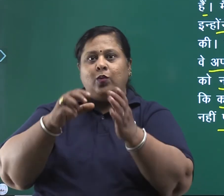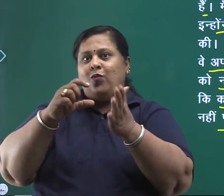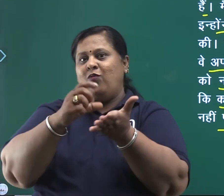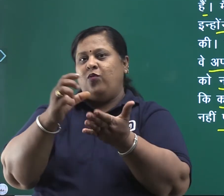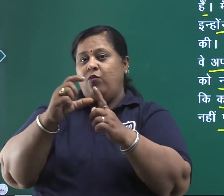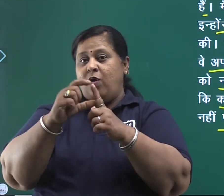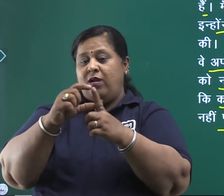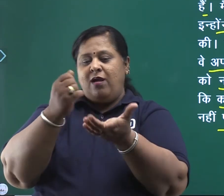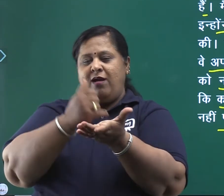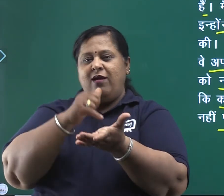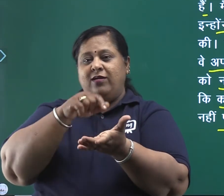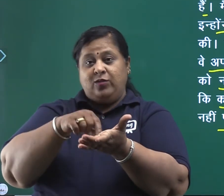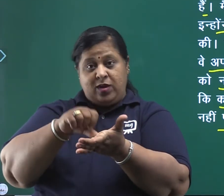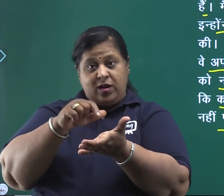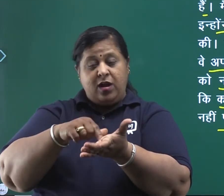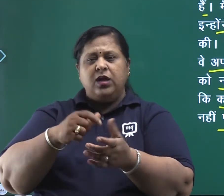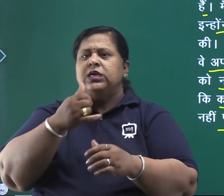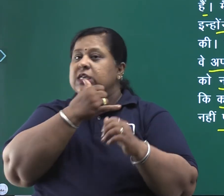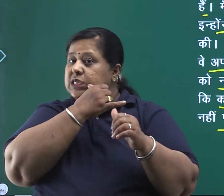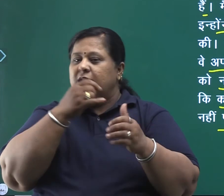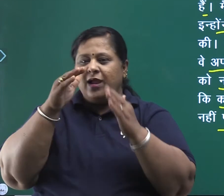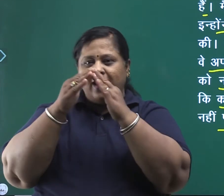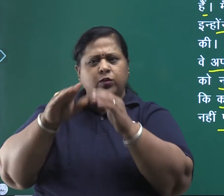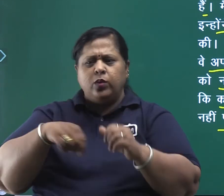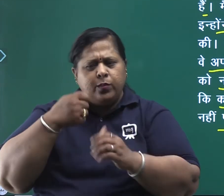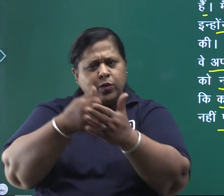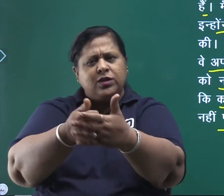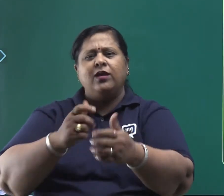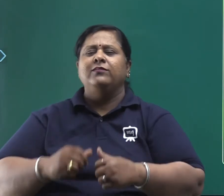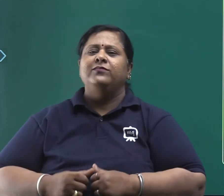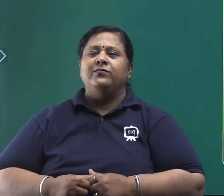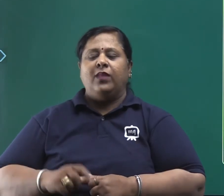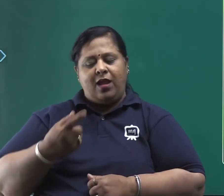तो नहीं पहुंच गया हूं। आगे बढ़ते हैं।